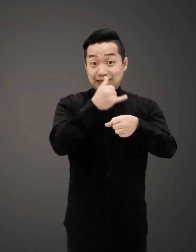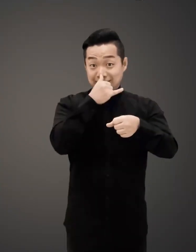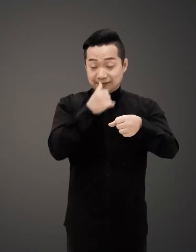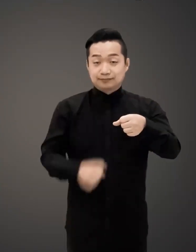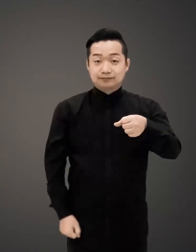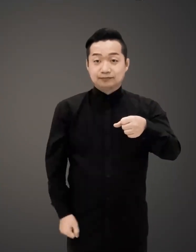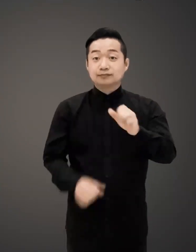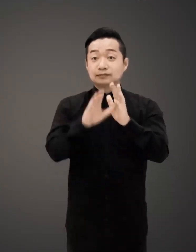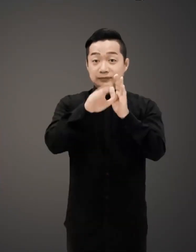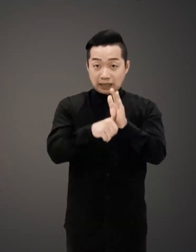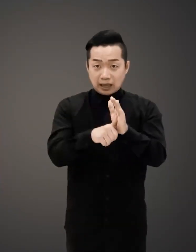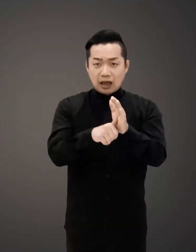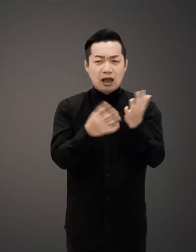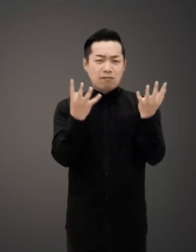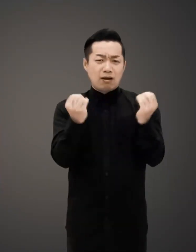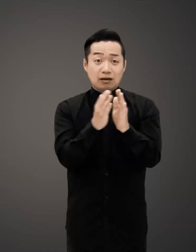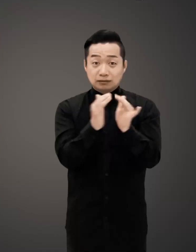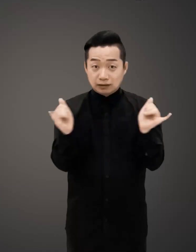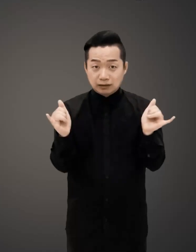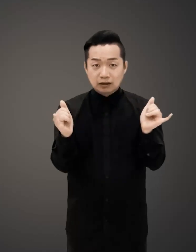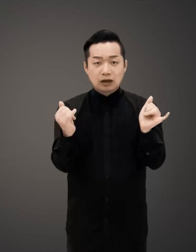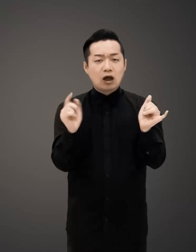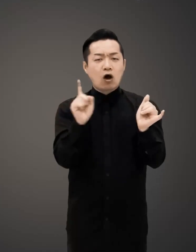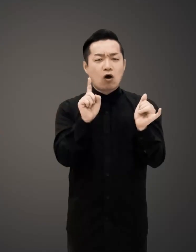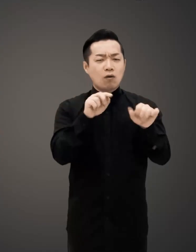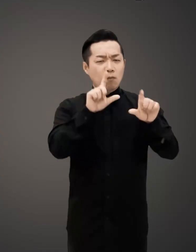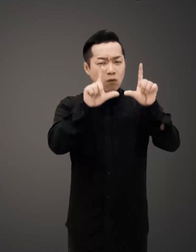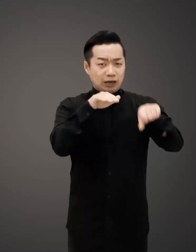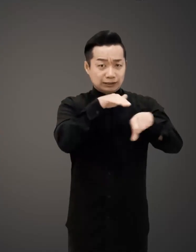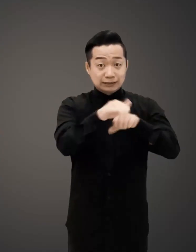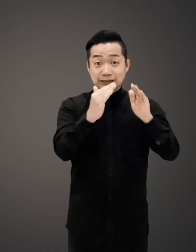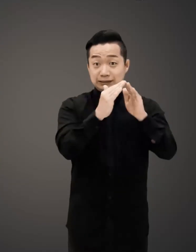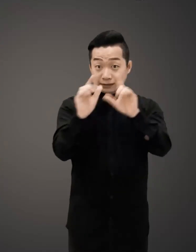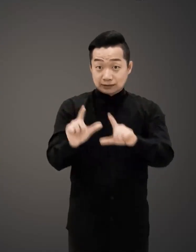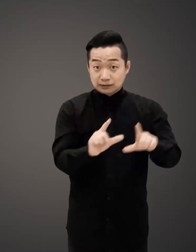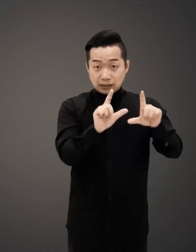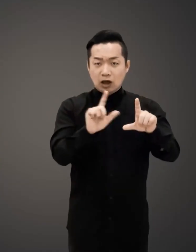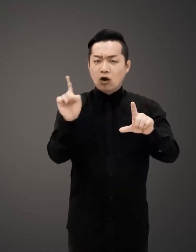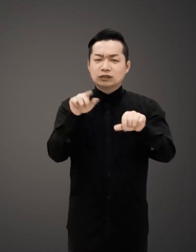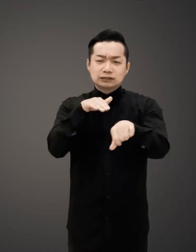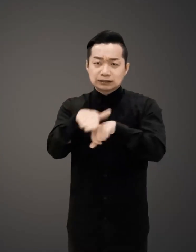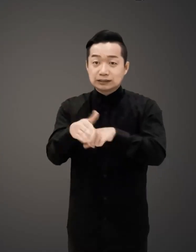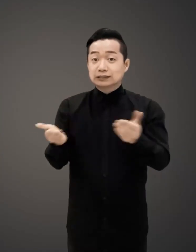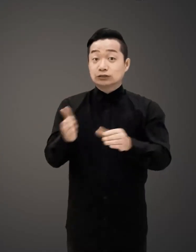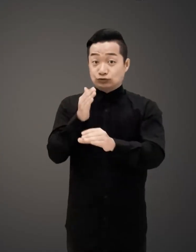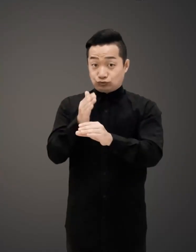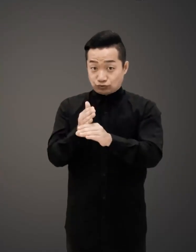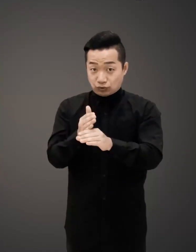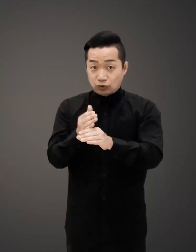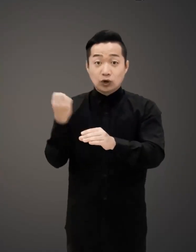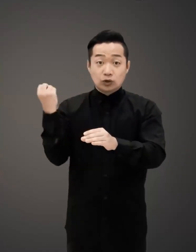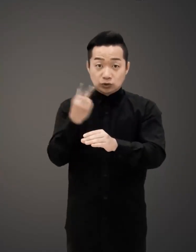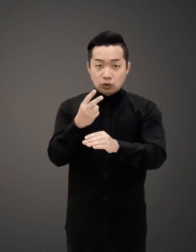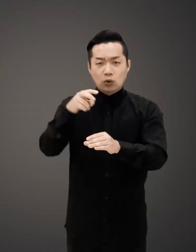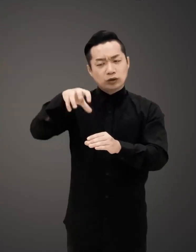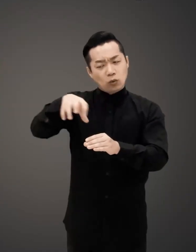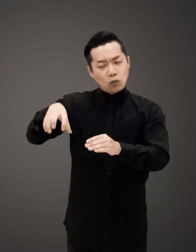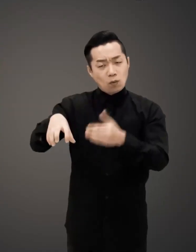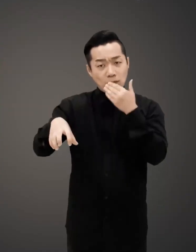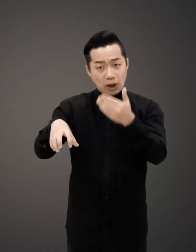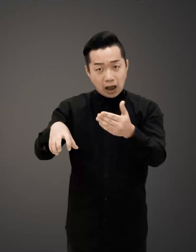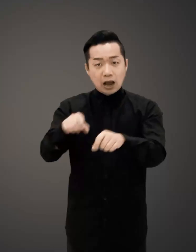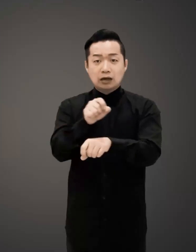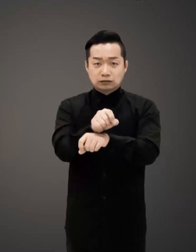하는데요. 이럴 때는 그 많은 사람들이 어떤 형태의 집에 살고 어떤 형태의 일을 하고 그런 것들을